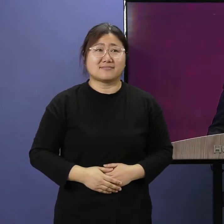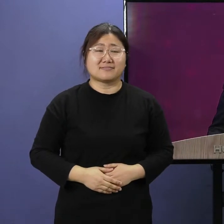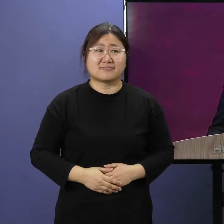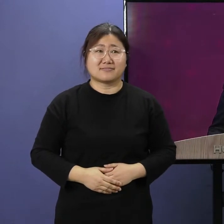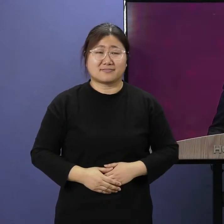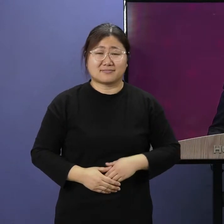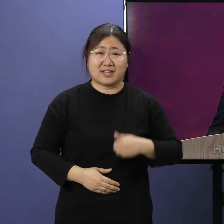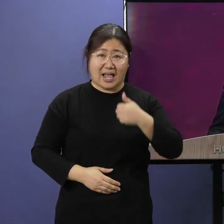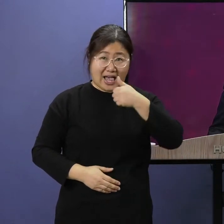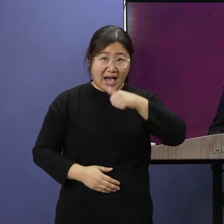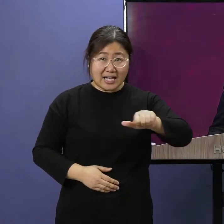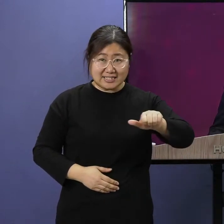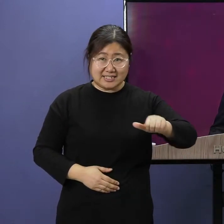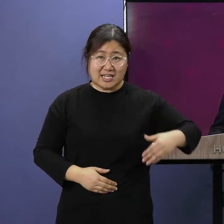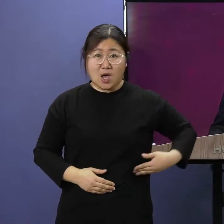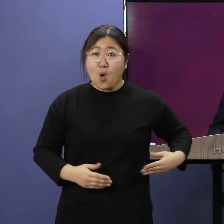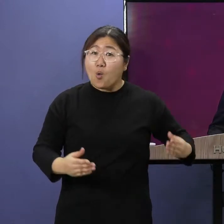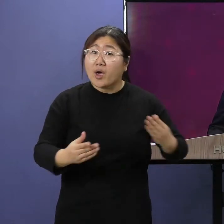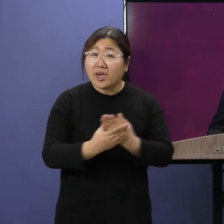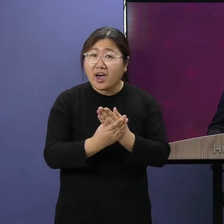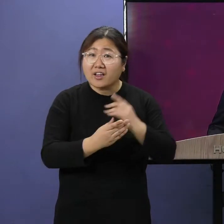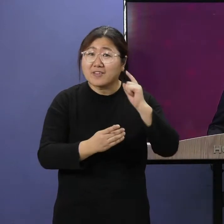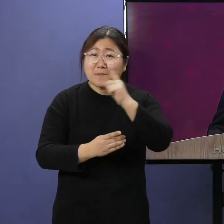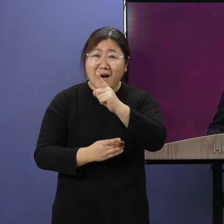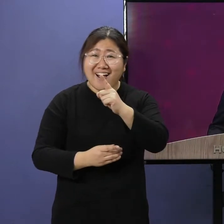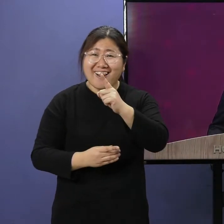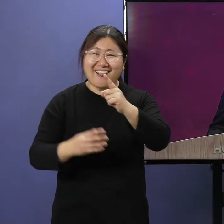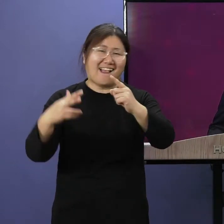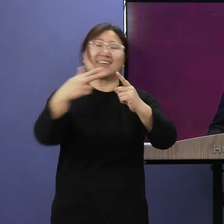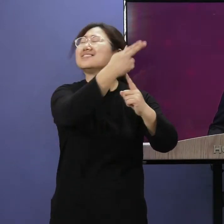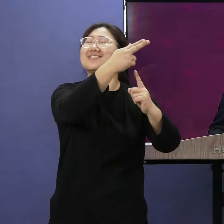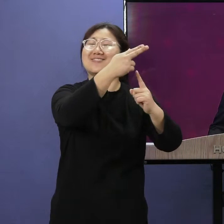내 아들이다. 좋은 것으로 입혀라.